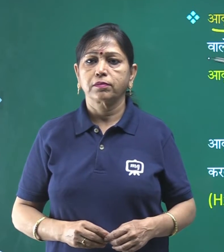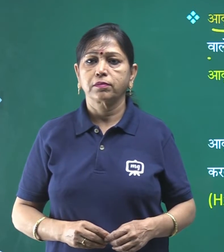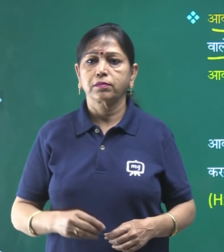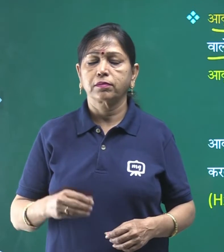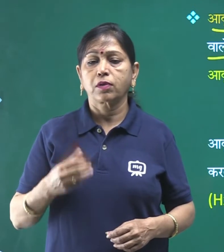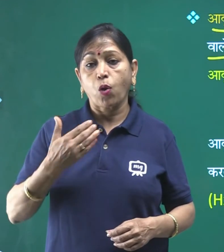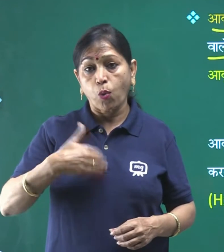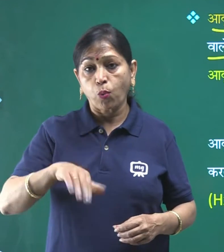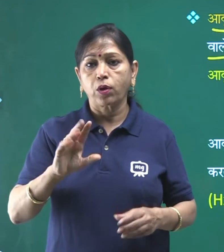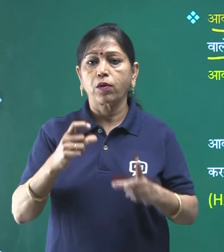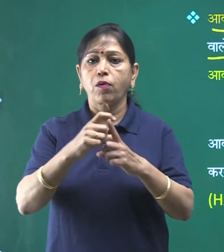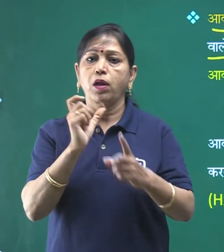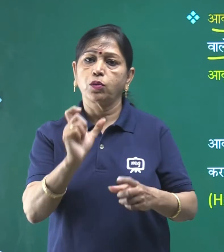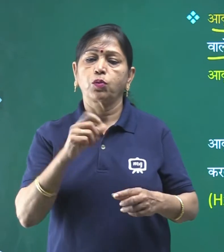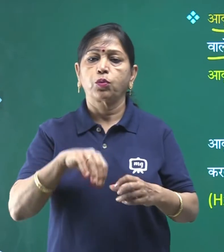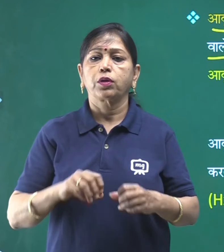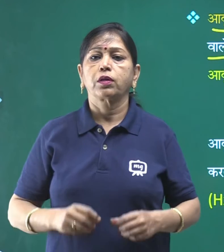होने वाले दोलनों की